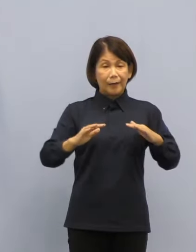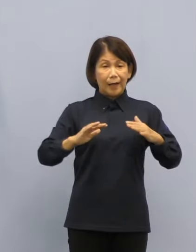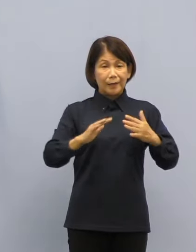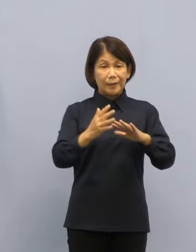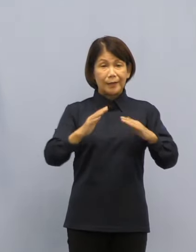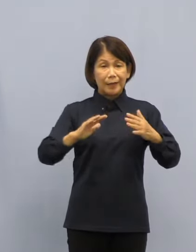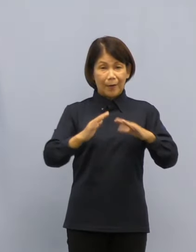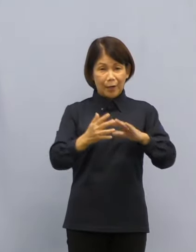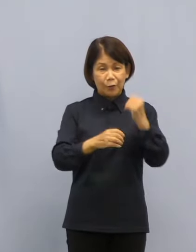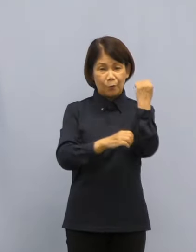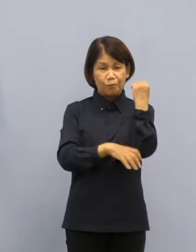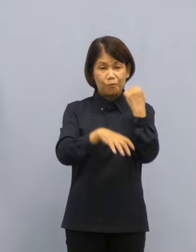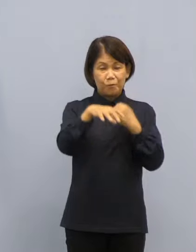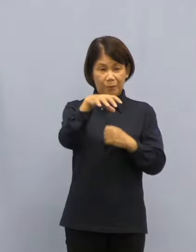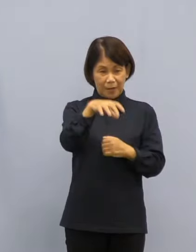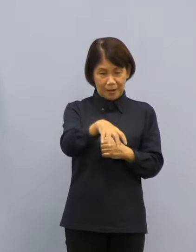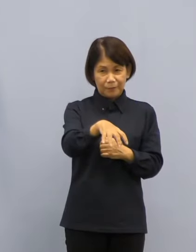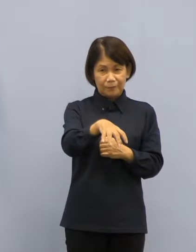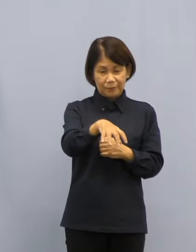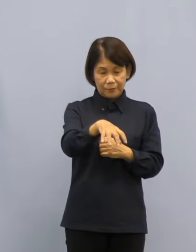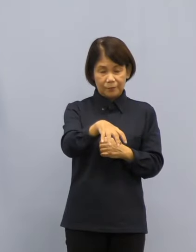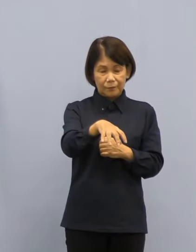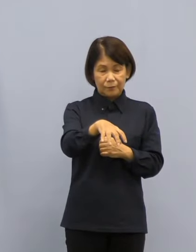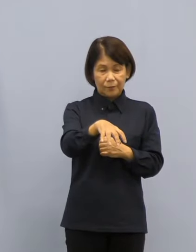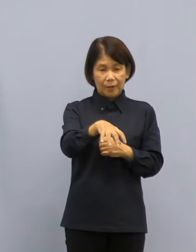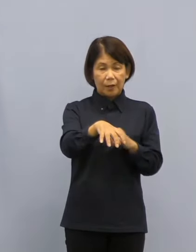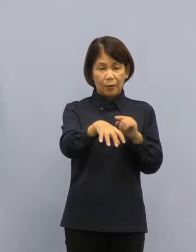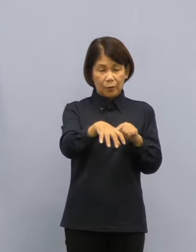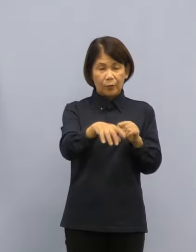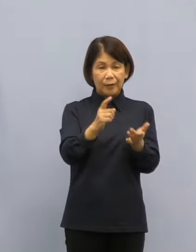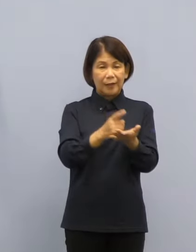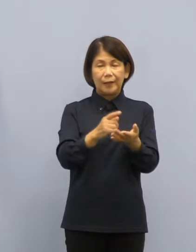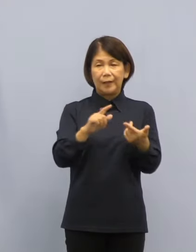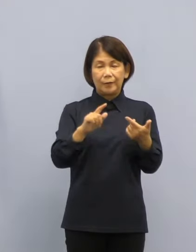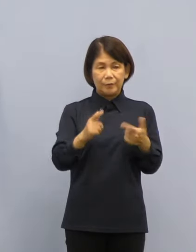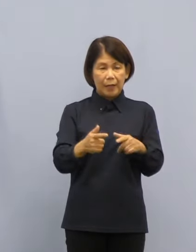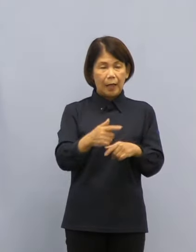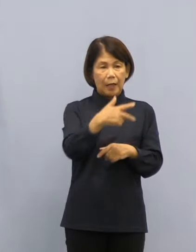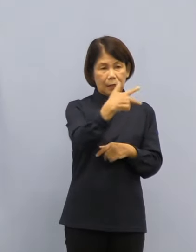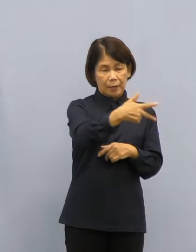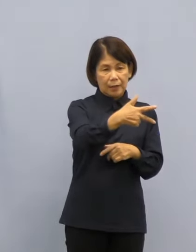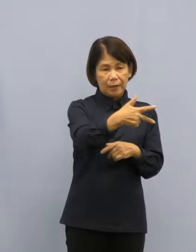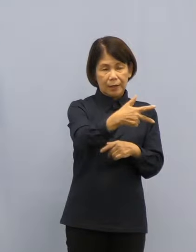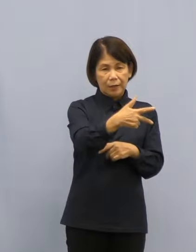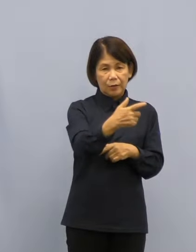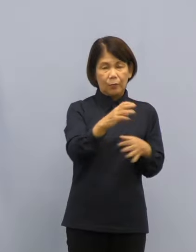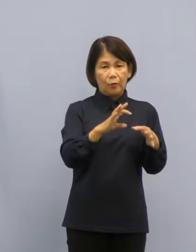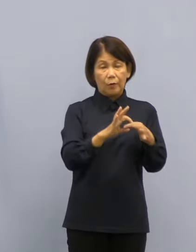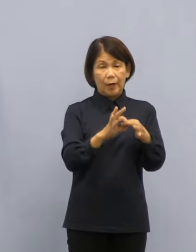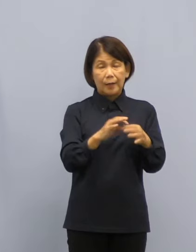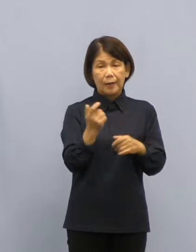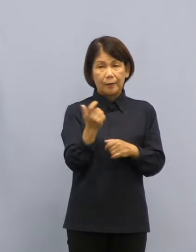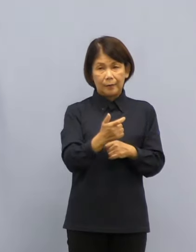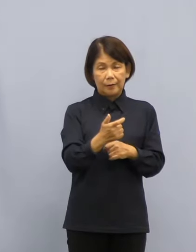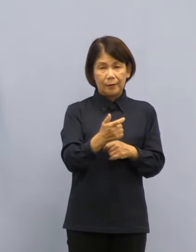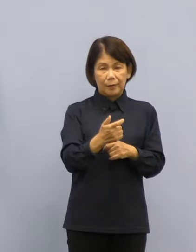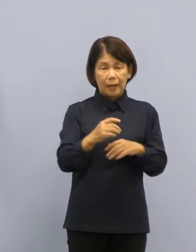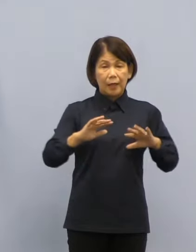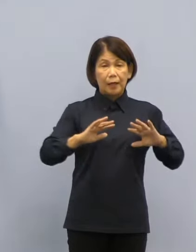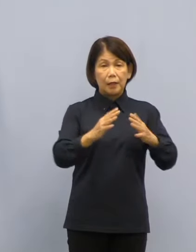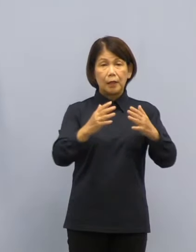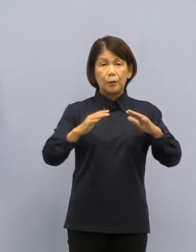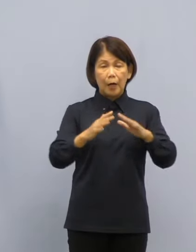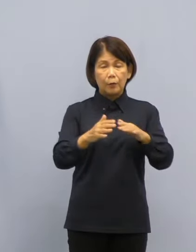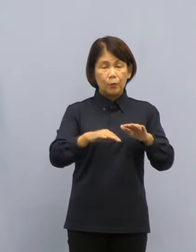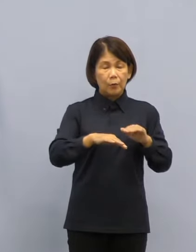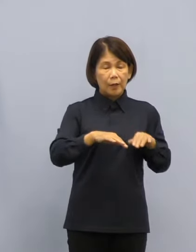場所ができますけど、周りともしっかりと、まあ、市の方も連携をしながら賑わいを全体で作っていけるような、